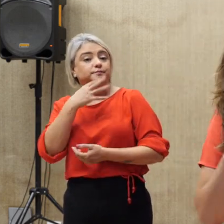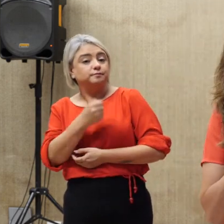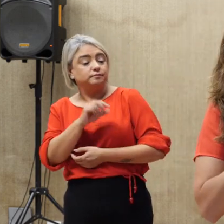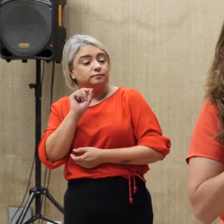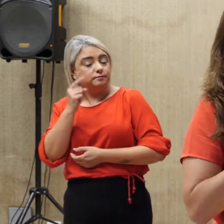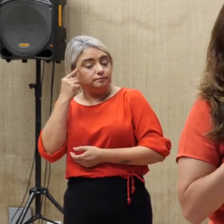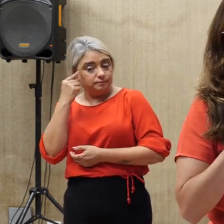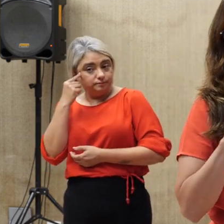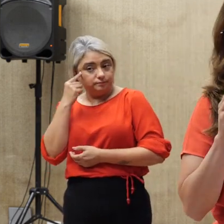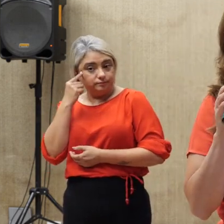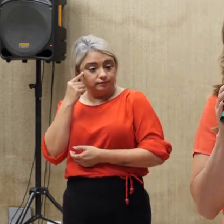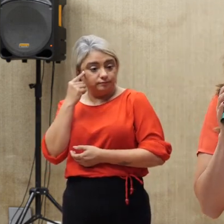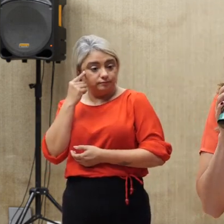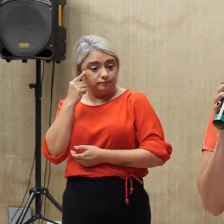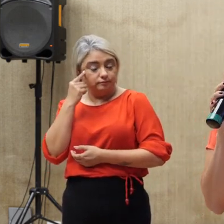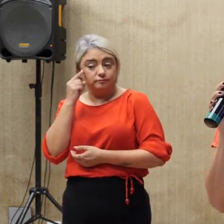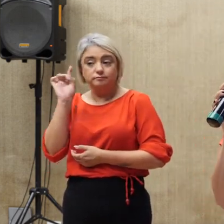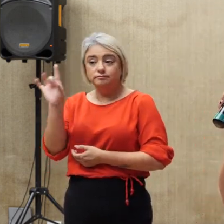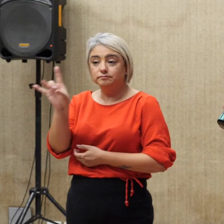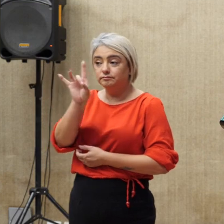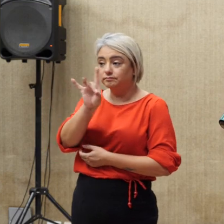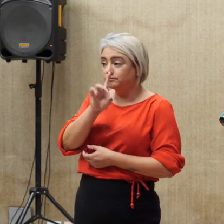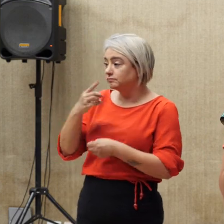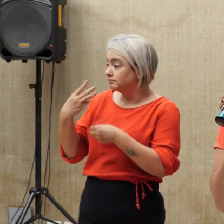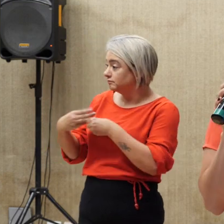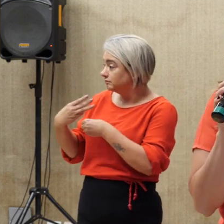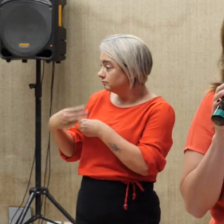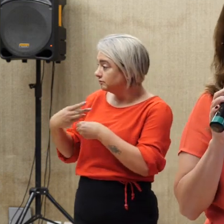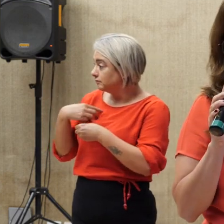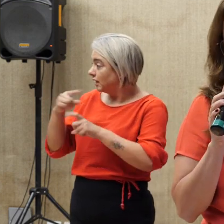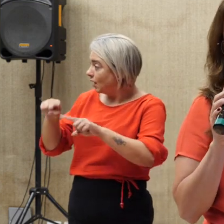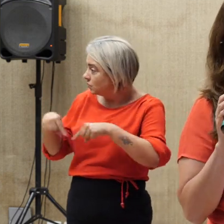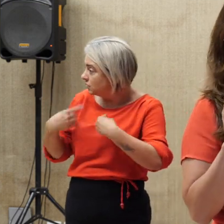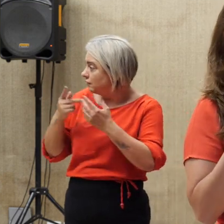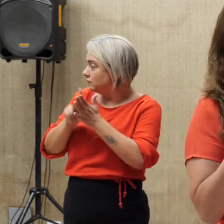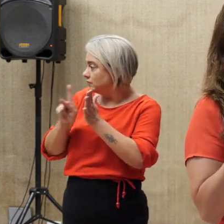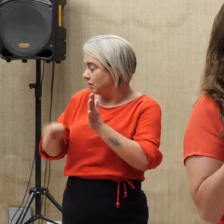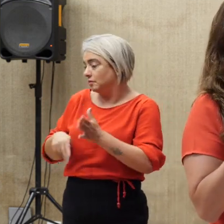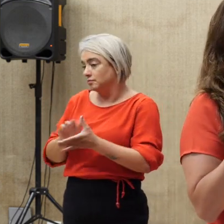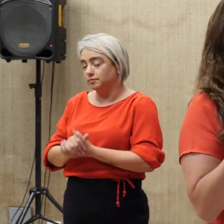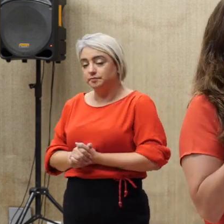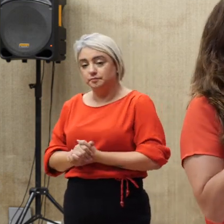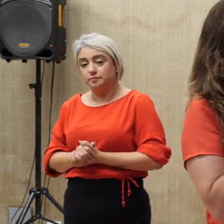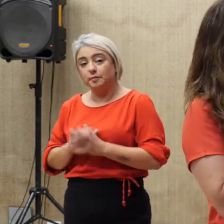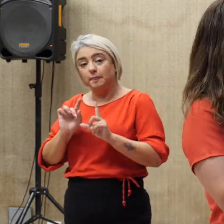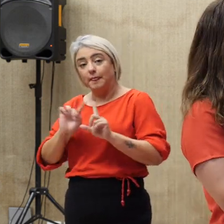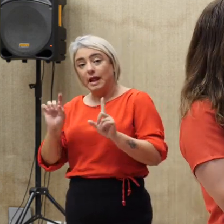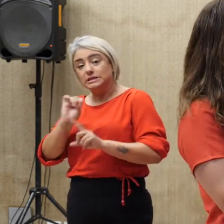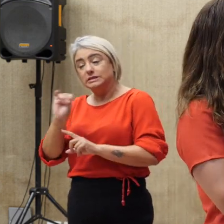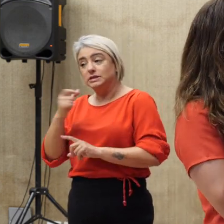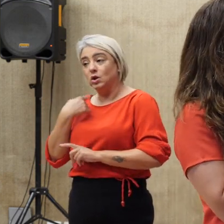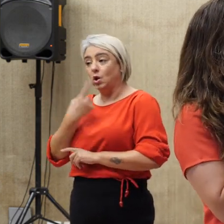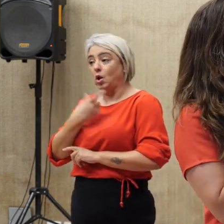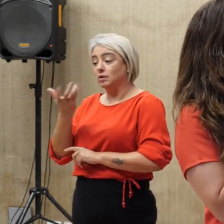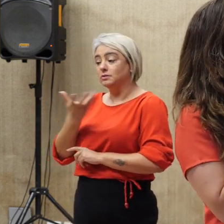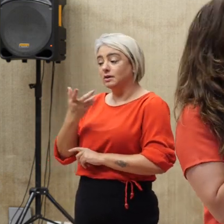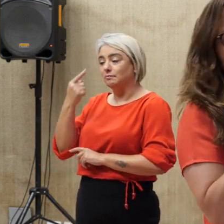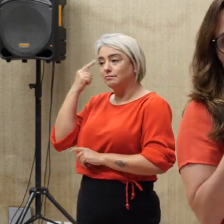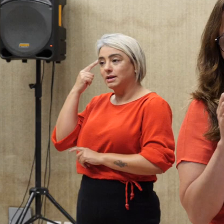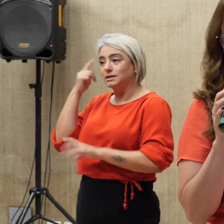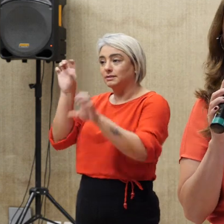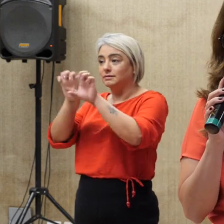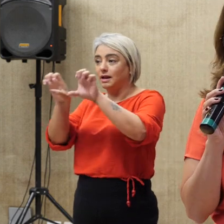o seguinte, cada município ele tem o seu desafio. Mas se a gente quiser pensar